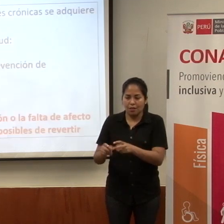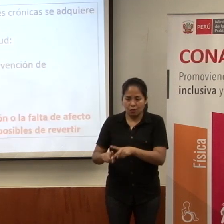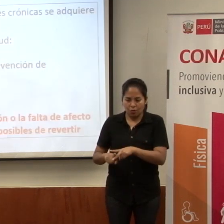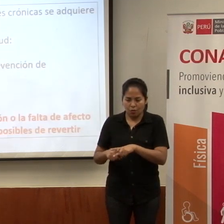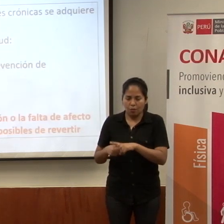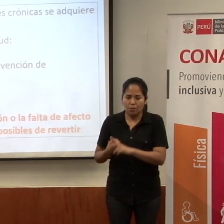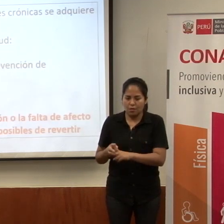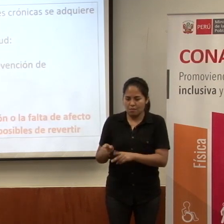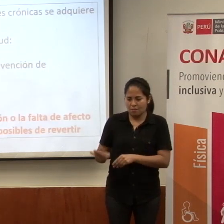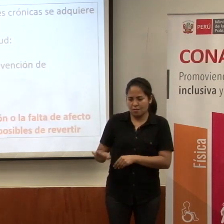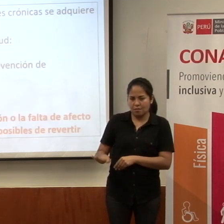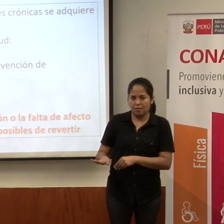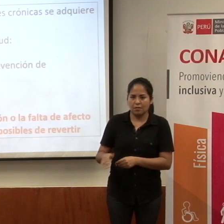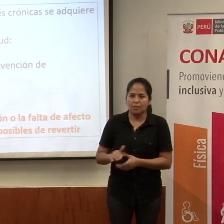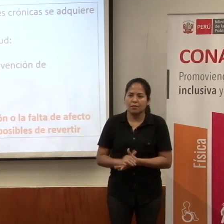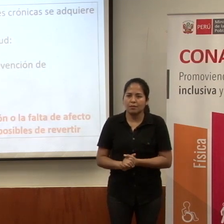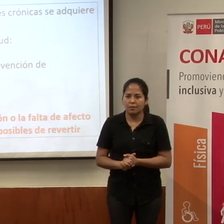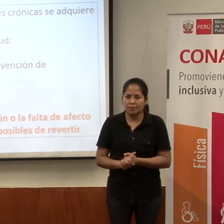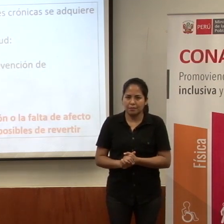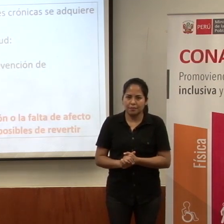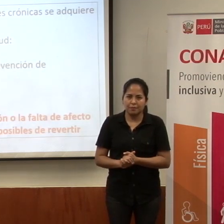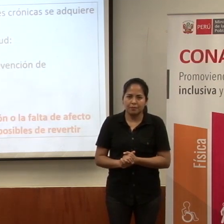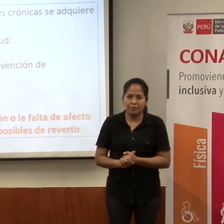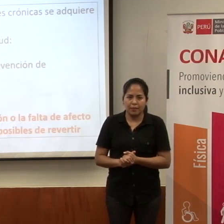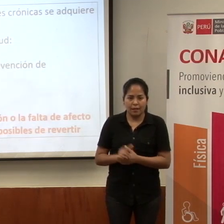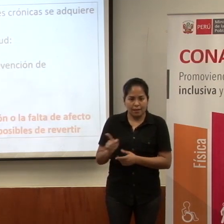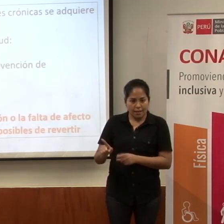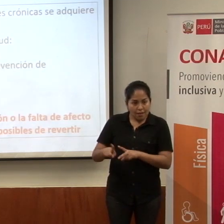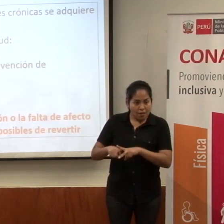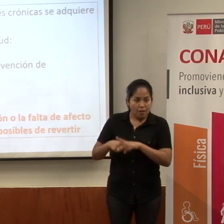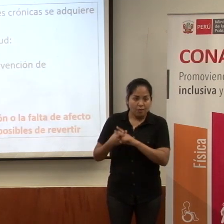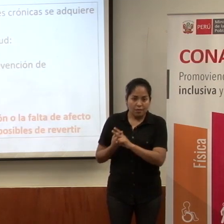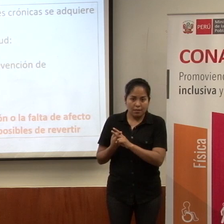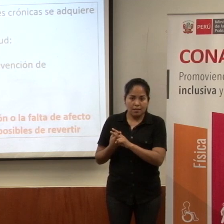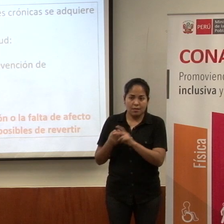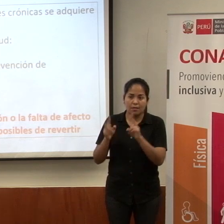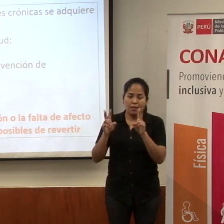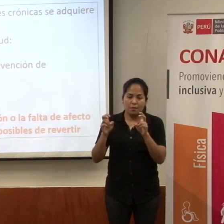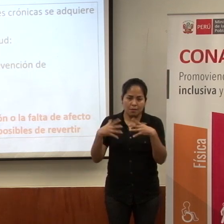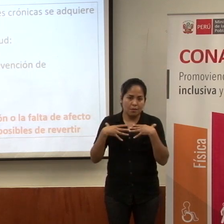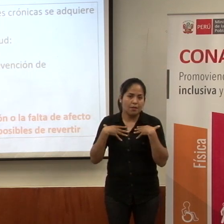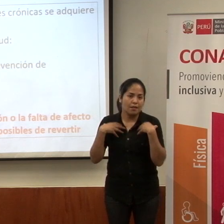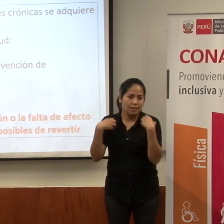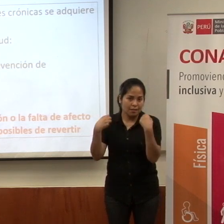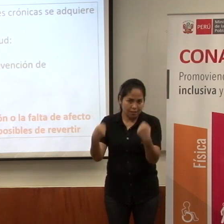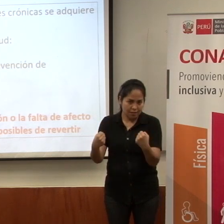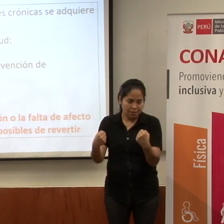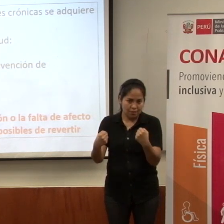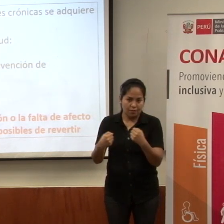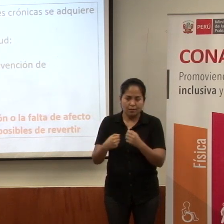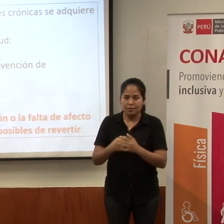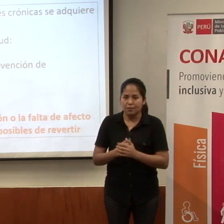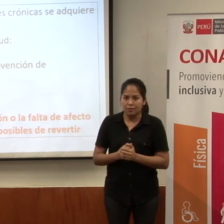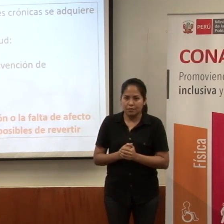¿Ok? Y entonces ahí entramos a nuestro tema, que es el de la salud.